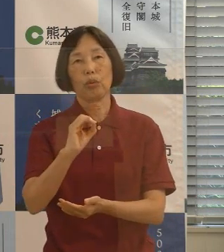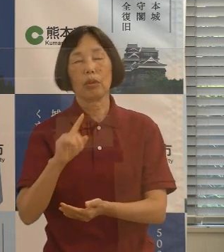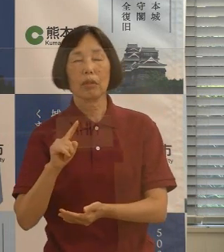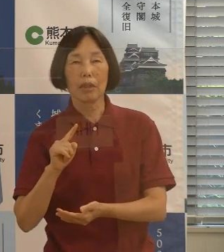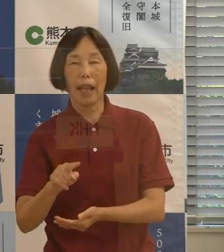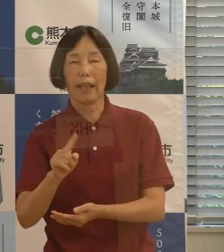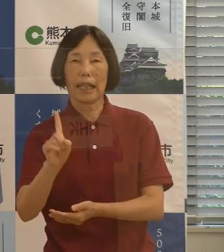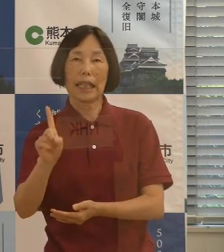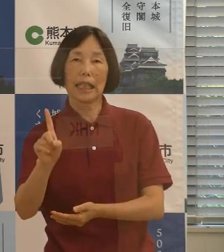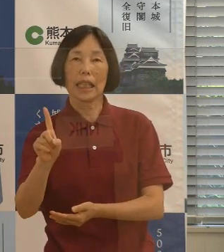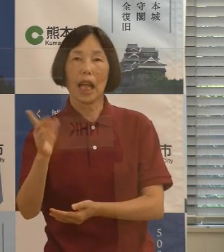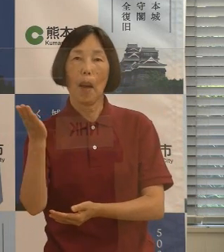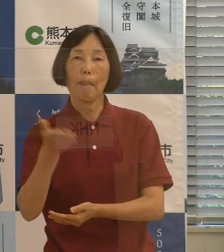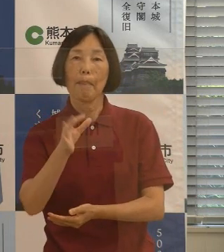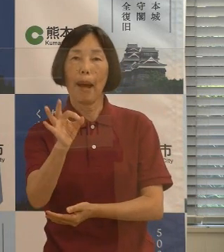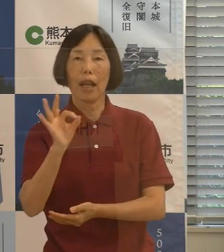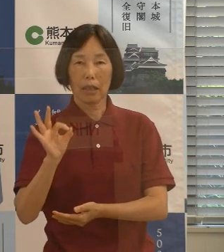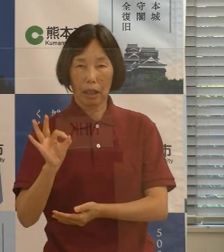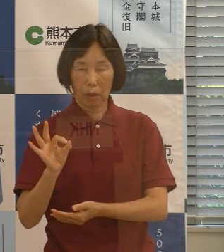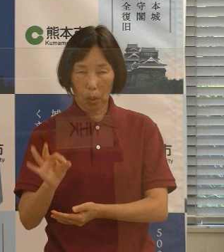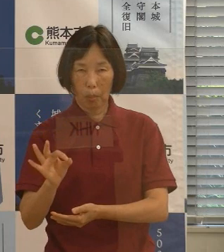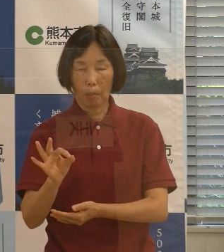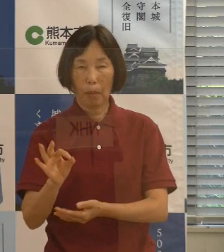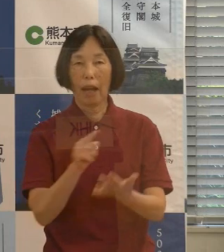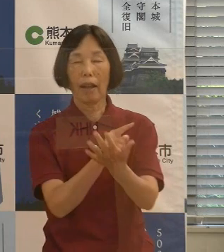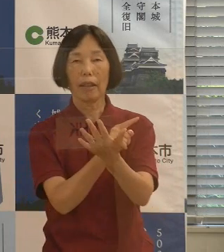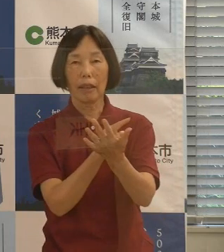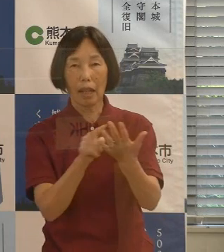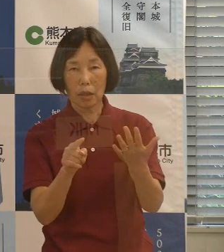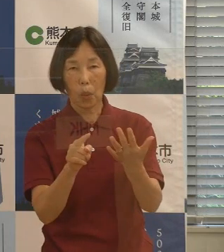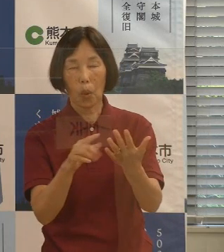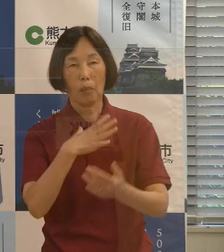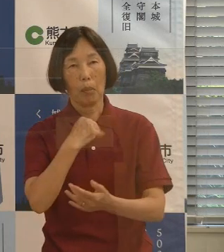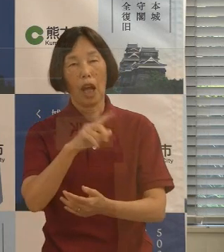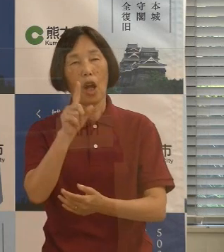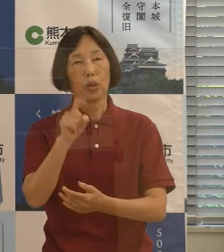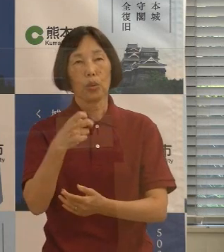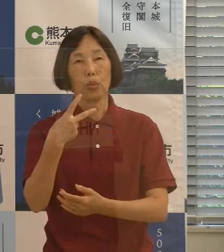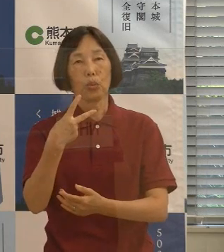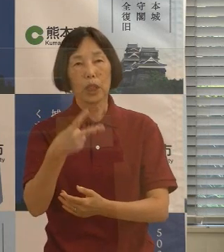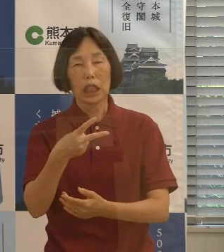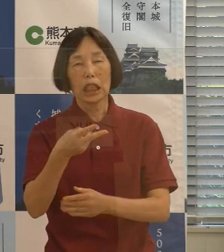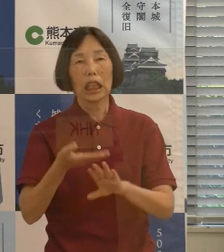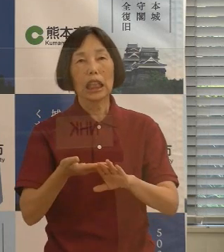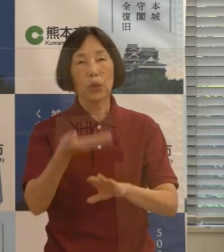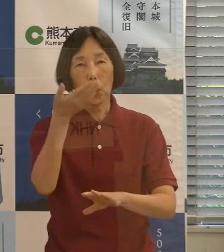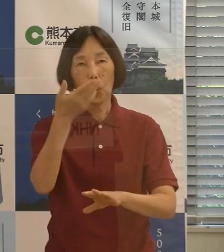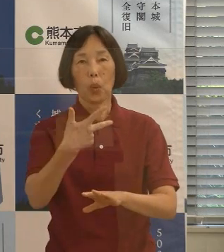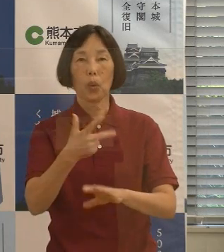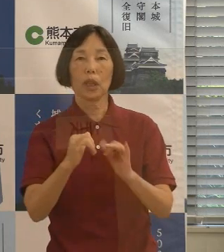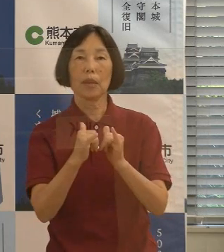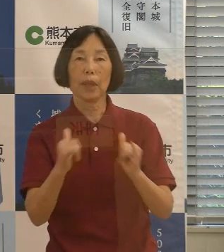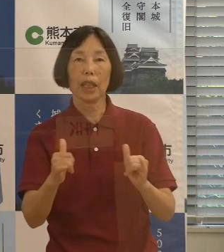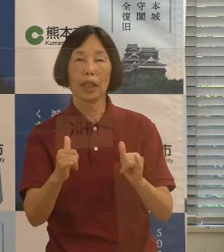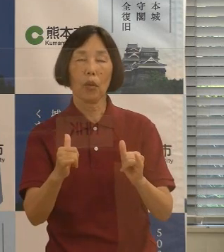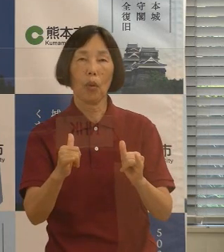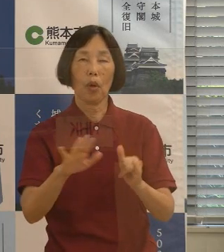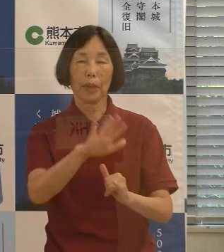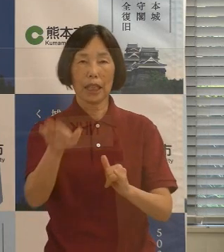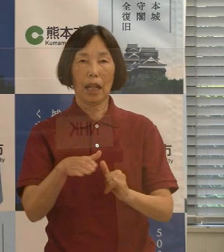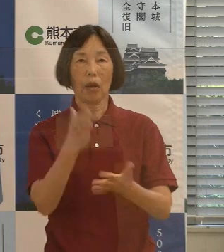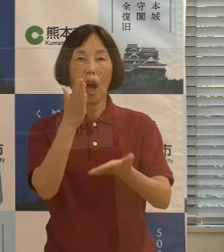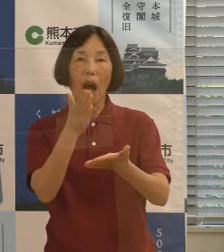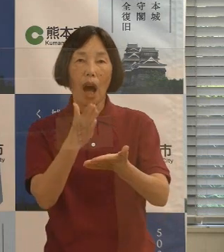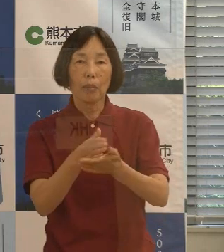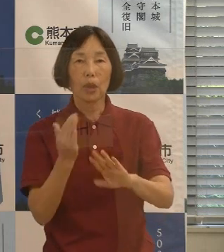60.1% と対象となる12歳以上の市民の半数以上の方が1